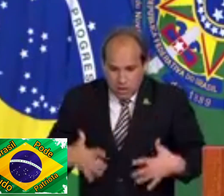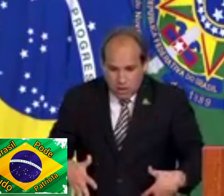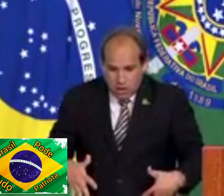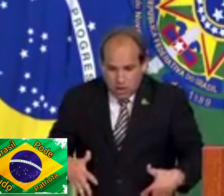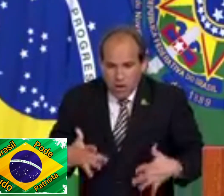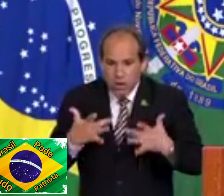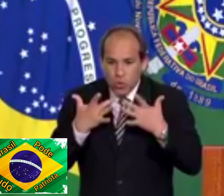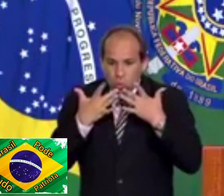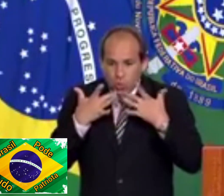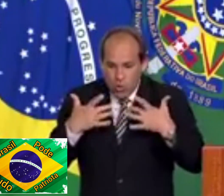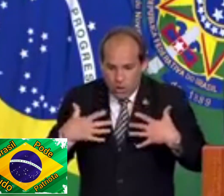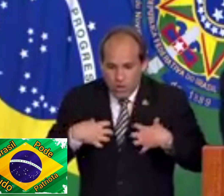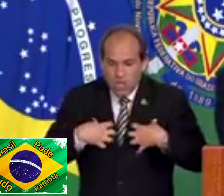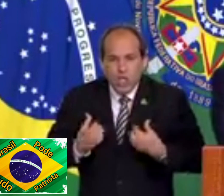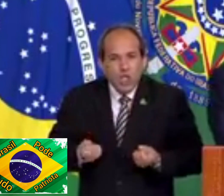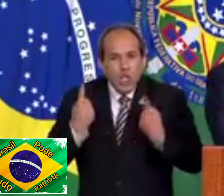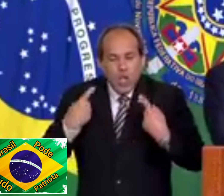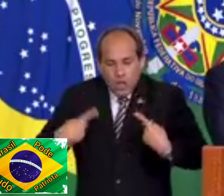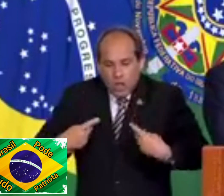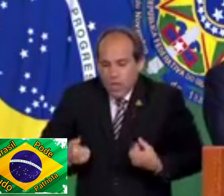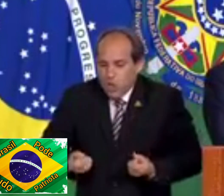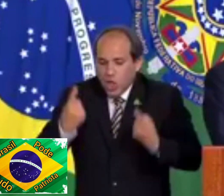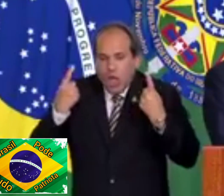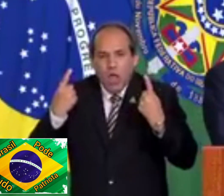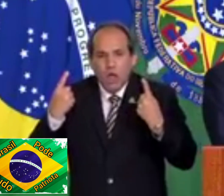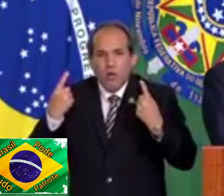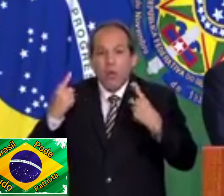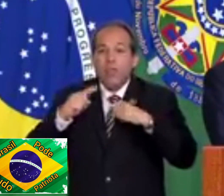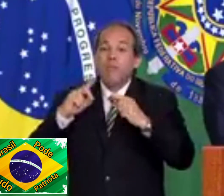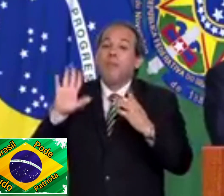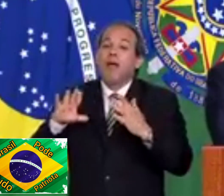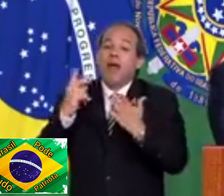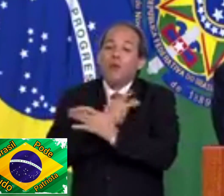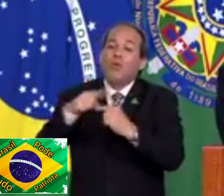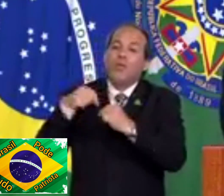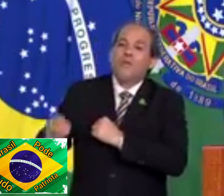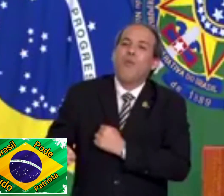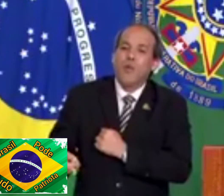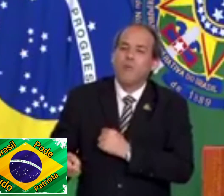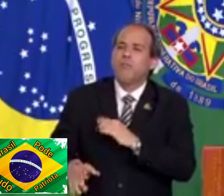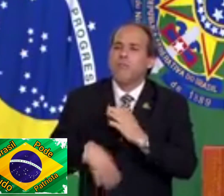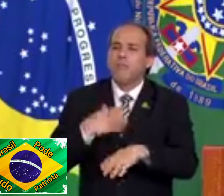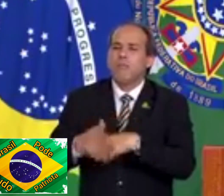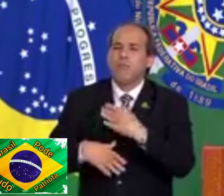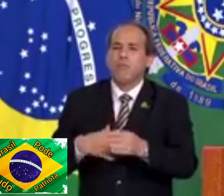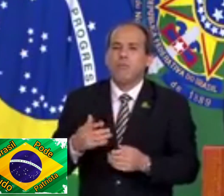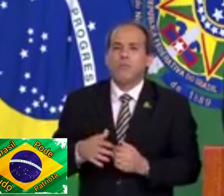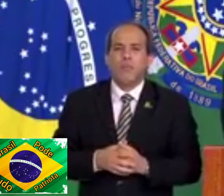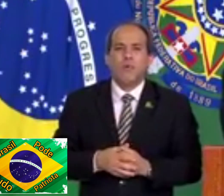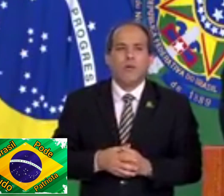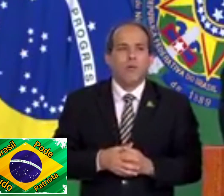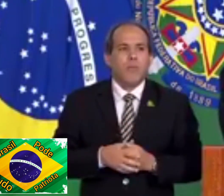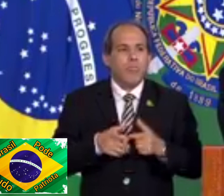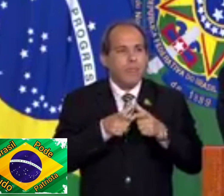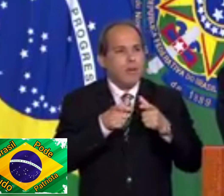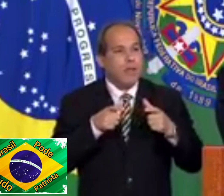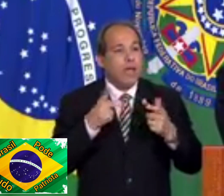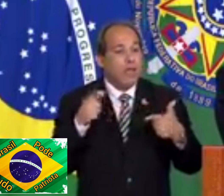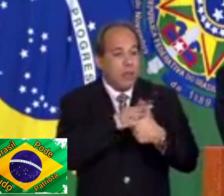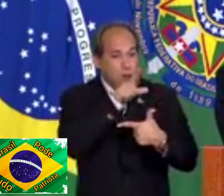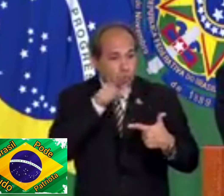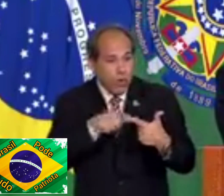Um outro momento, também vi a morte de perto. Idos, meia dúzia de setembro de